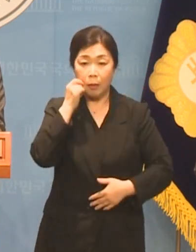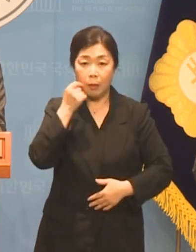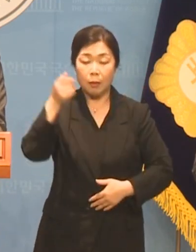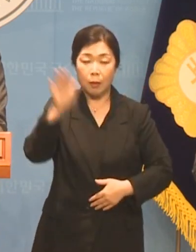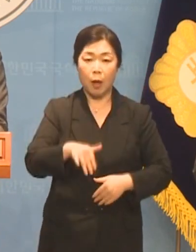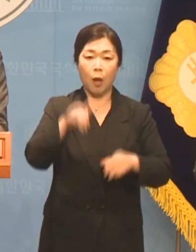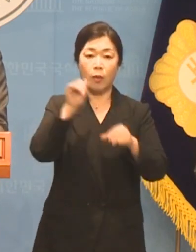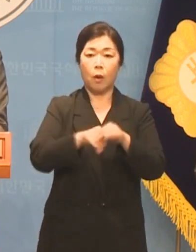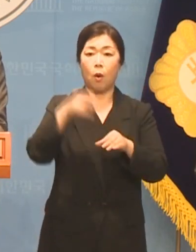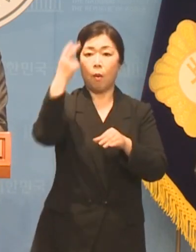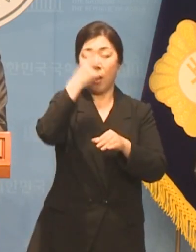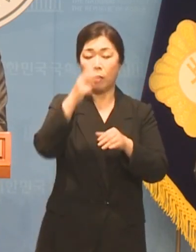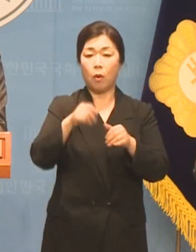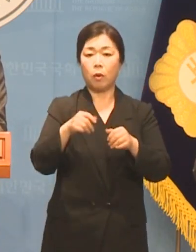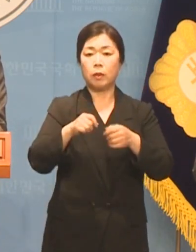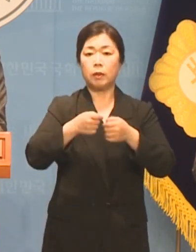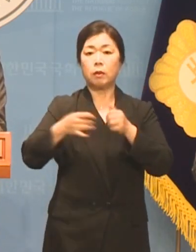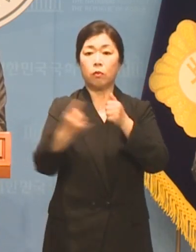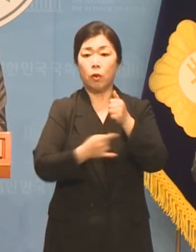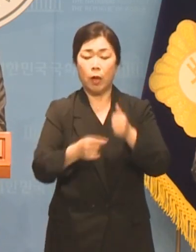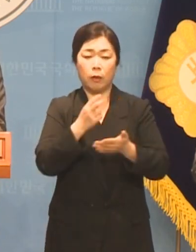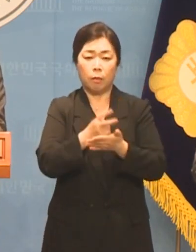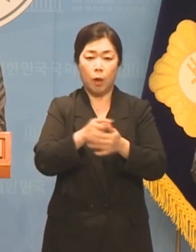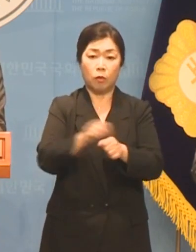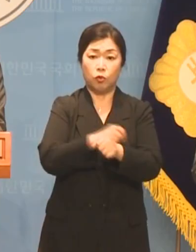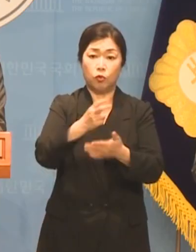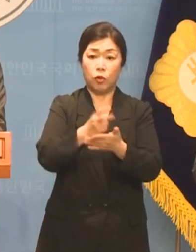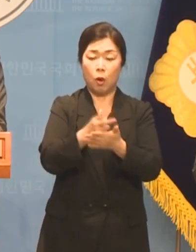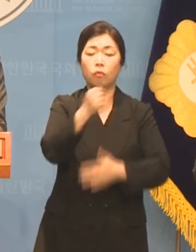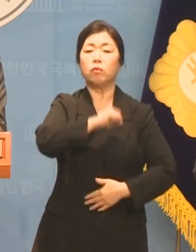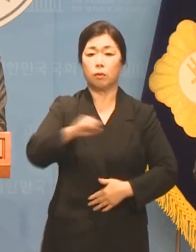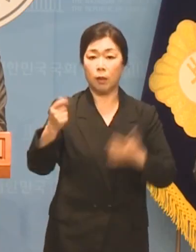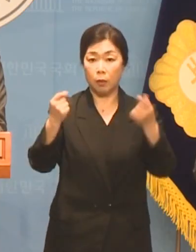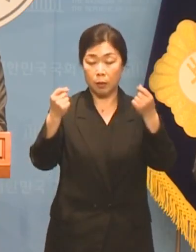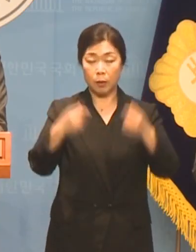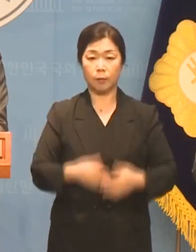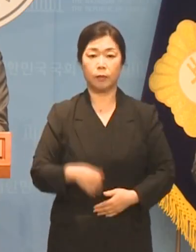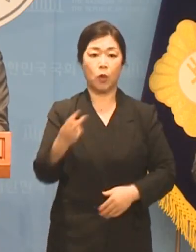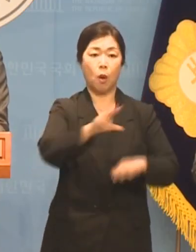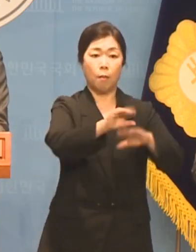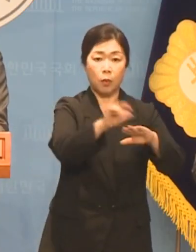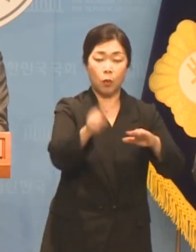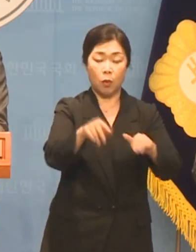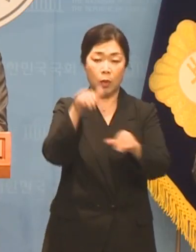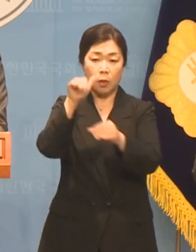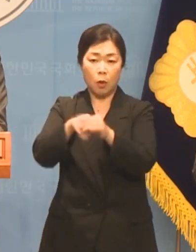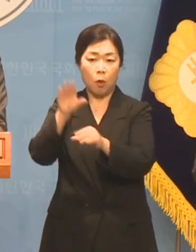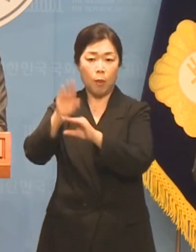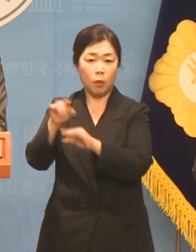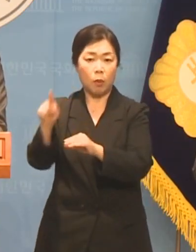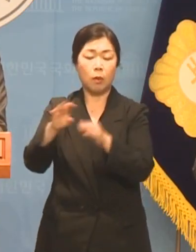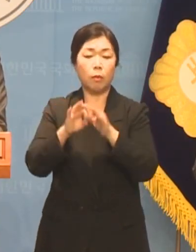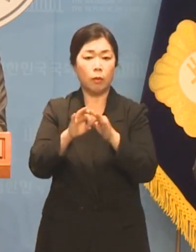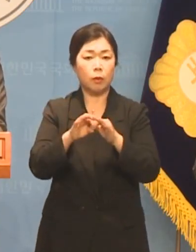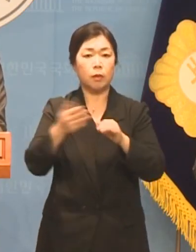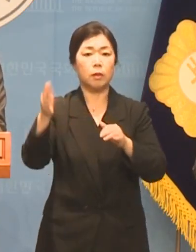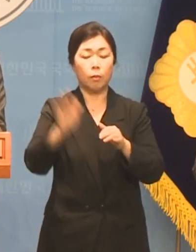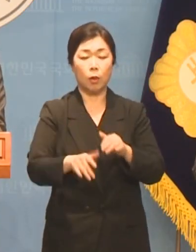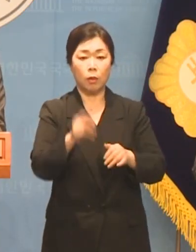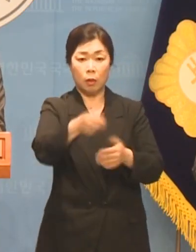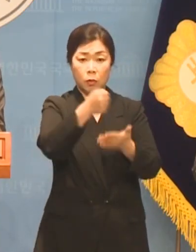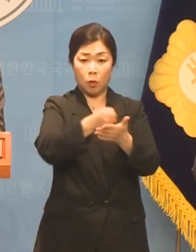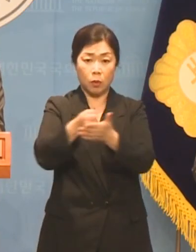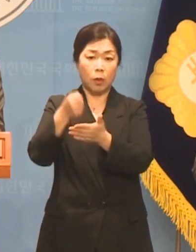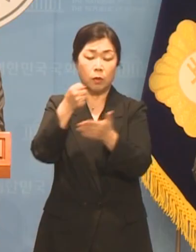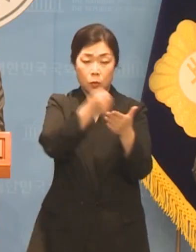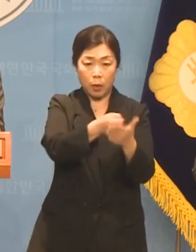관한 특별 규정을 위반한 것입니다. 또한 방송은 선거방송에 관한 사항으로서 이 규정에 정하지 아니한 것은